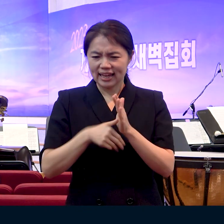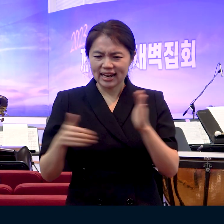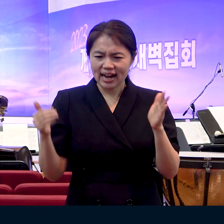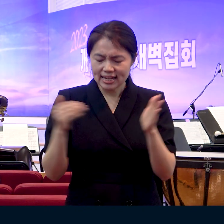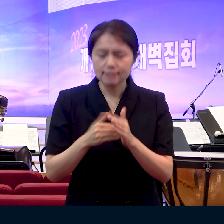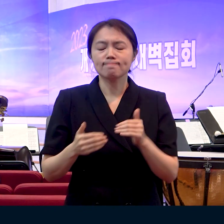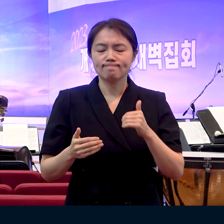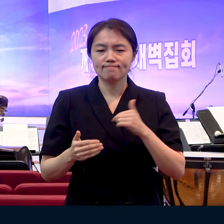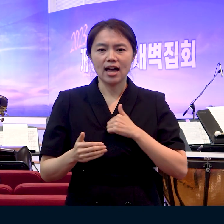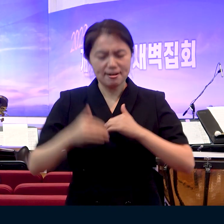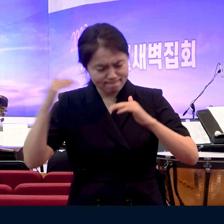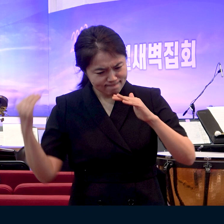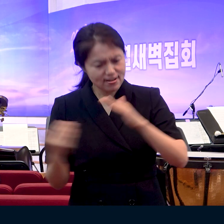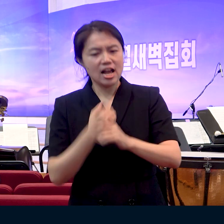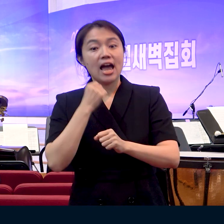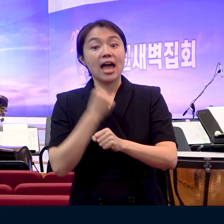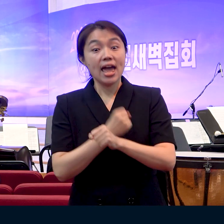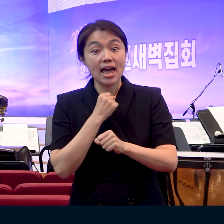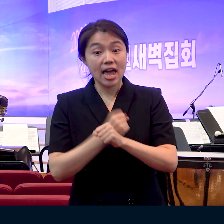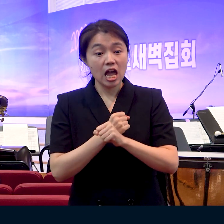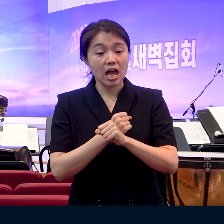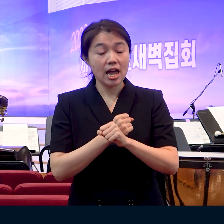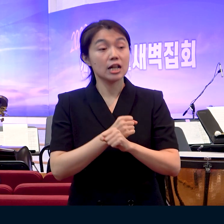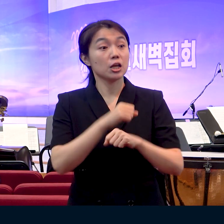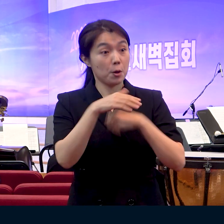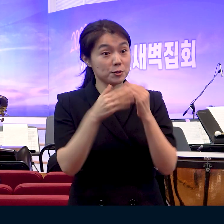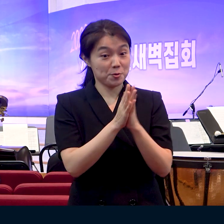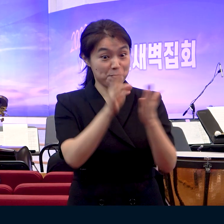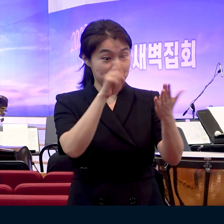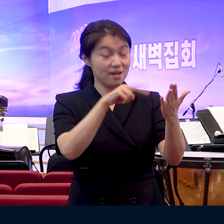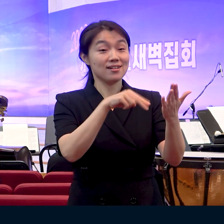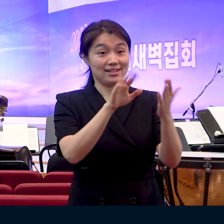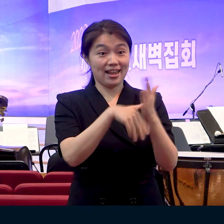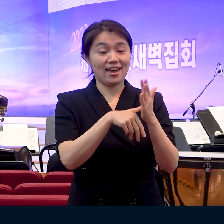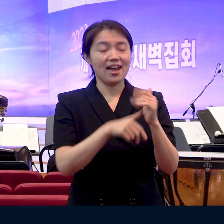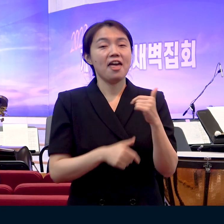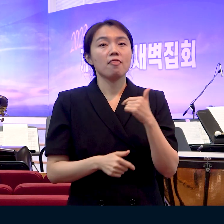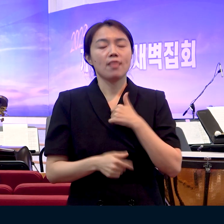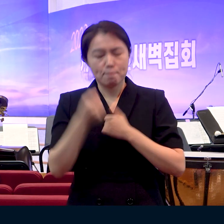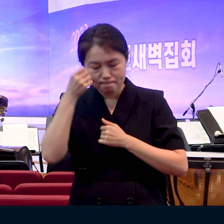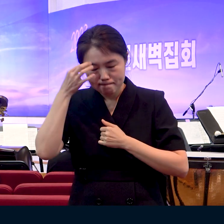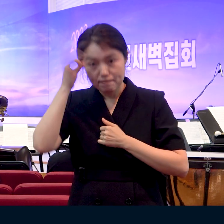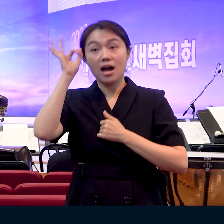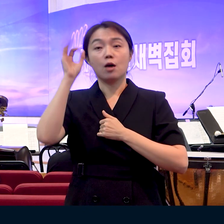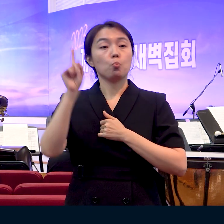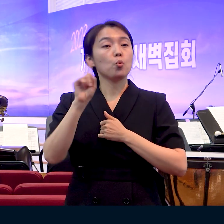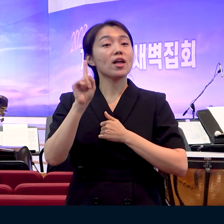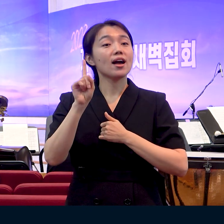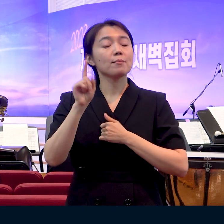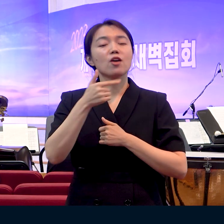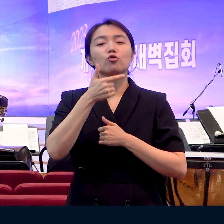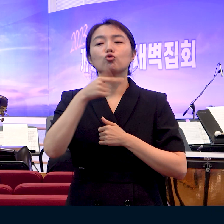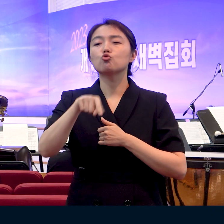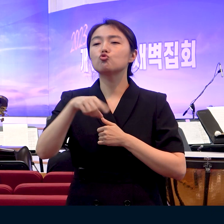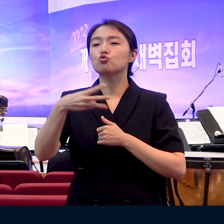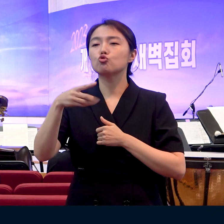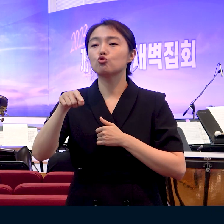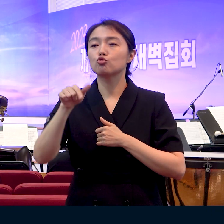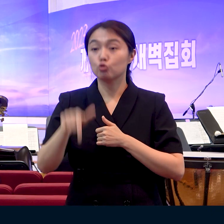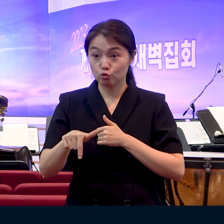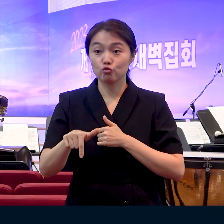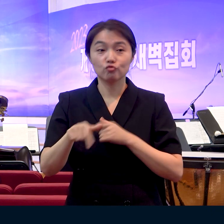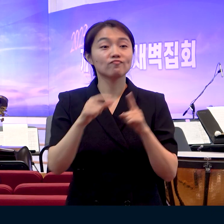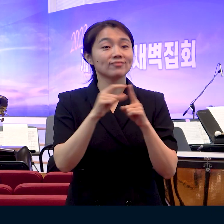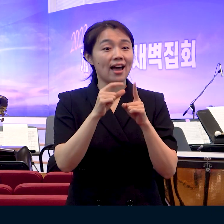나는 감당하겠습니다 라고 하는 이 말씀을 읽으면서 문득 저한테 떠오른 것이 바로 뭐냐? 그게 바로 누룩이었습니다.